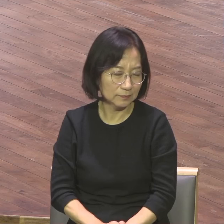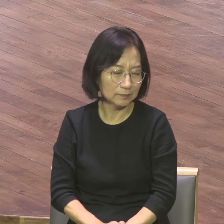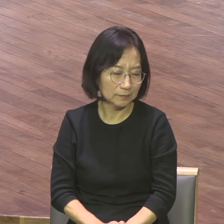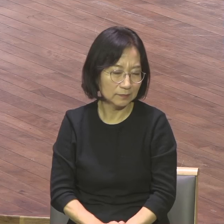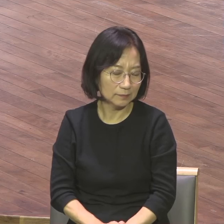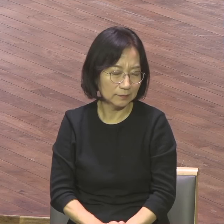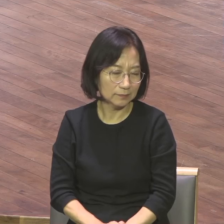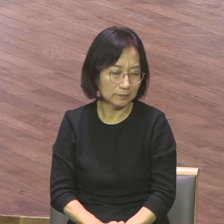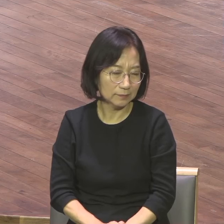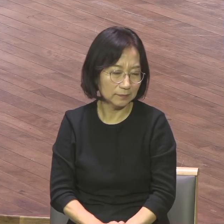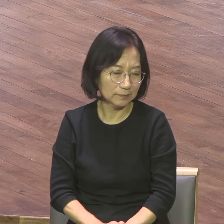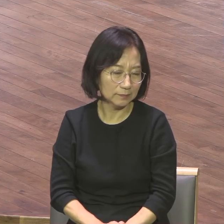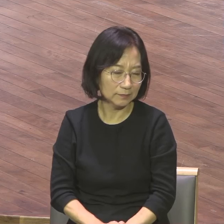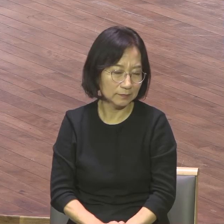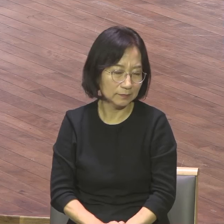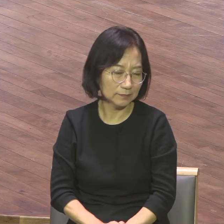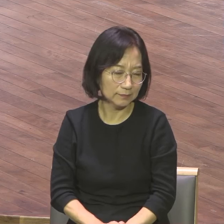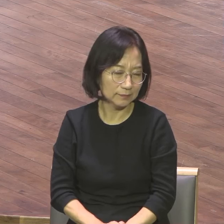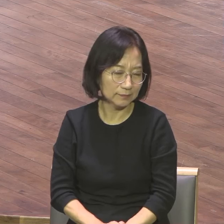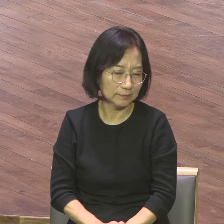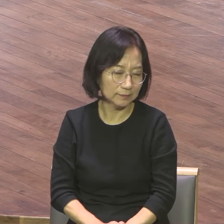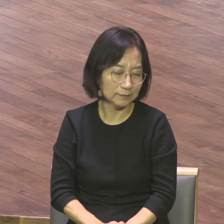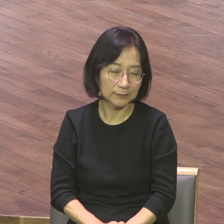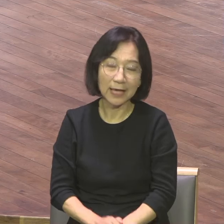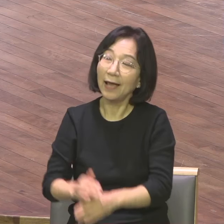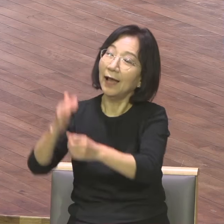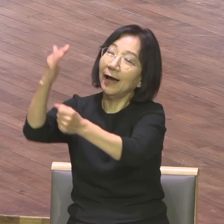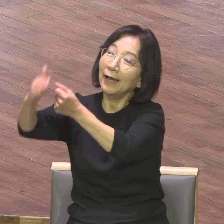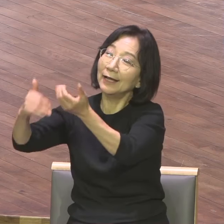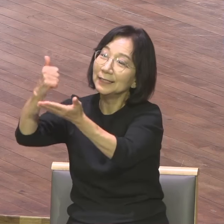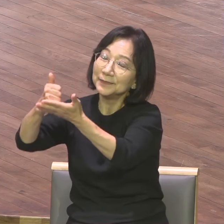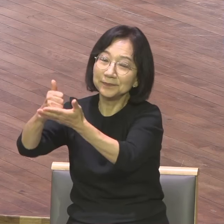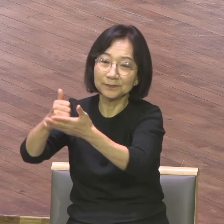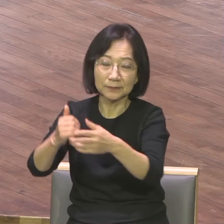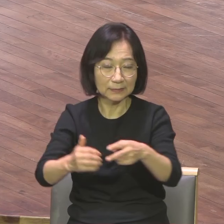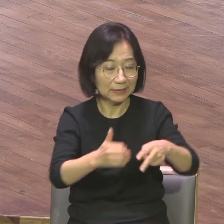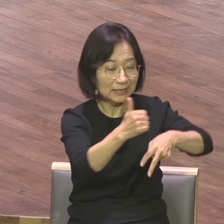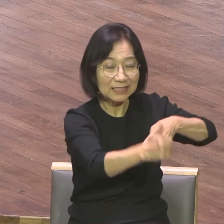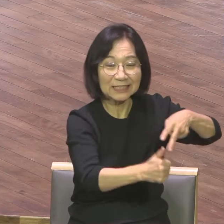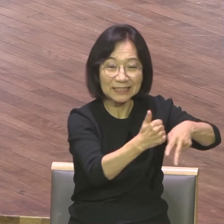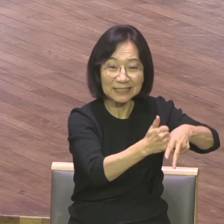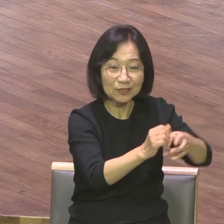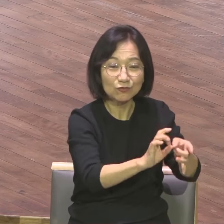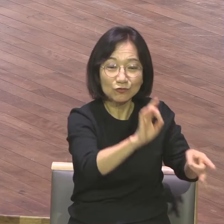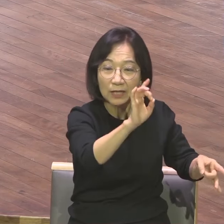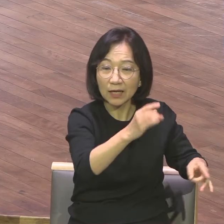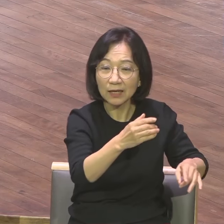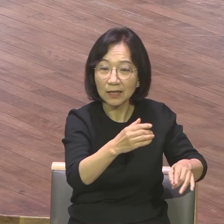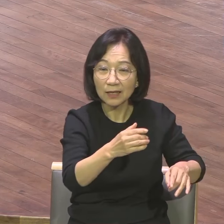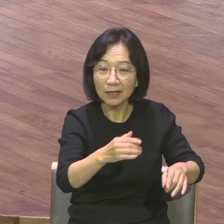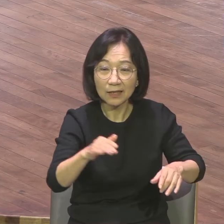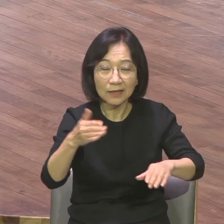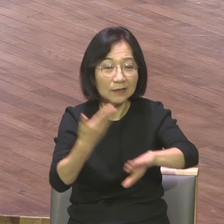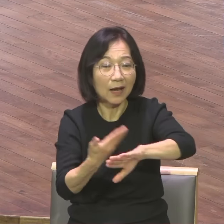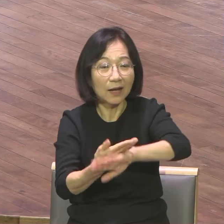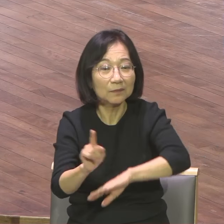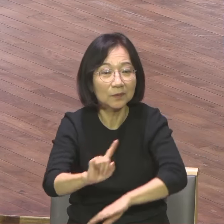하나님, 여호와 하나님과 다른 신과의 차이가 뭐예요? 우상이 많잖아요, 지금도